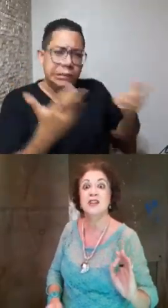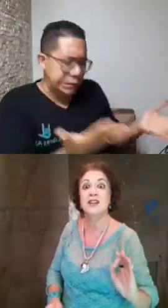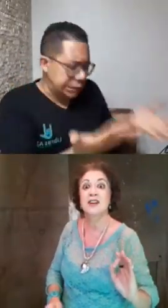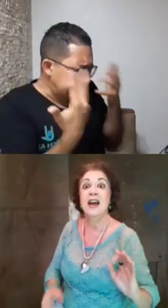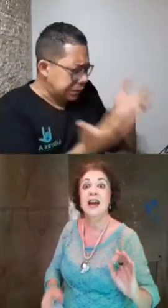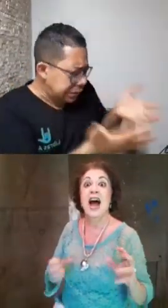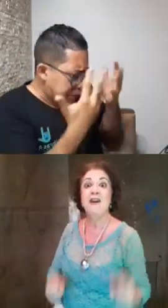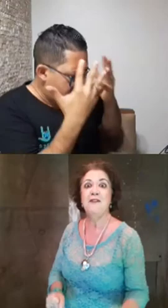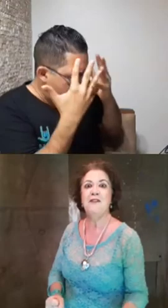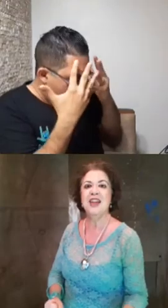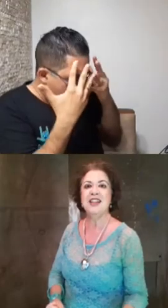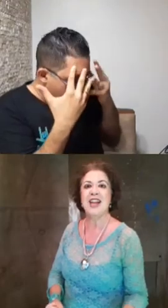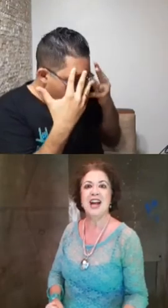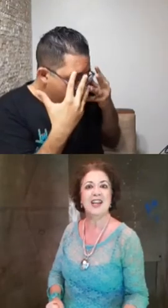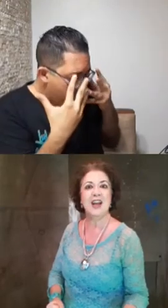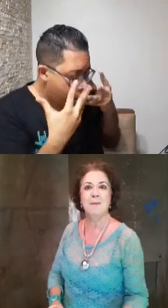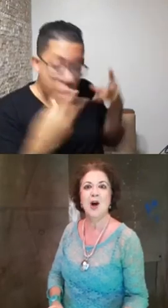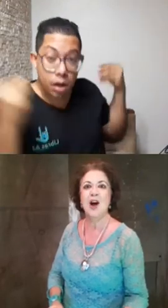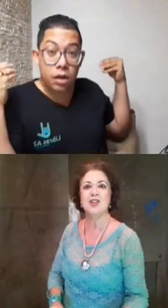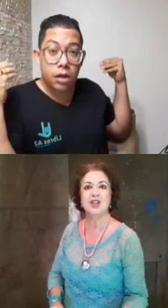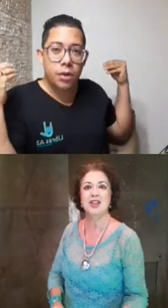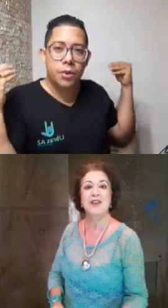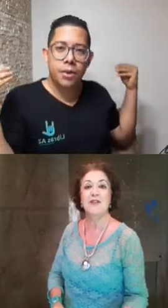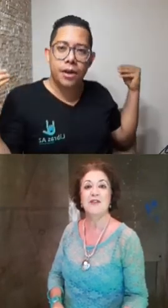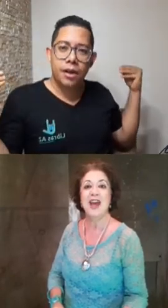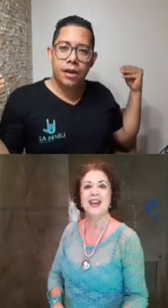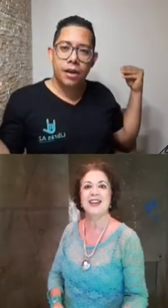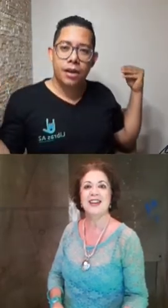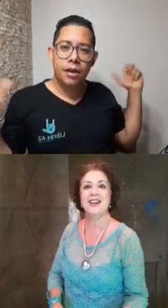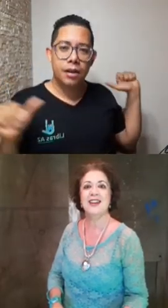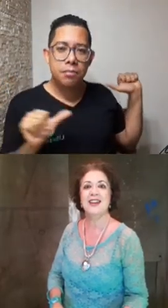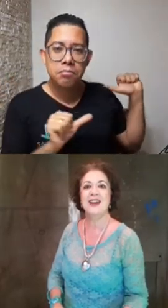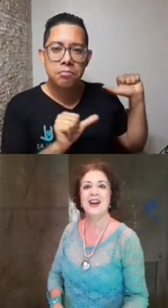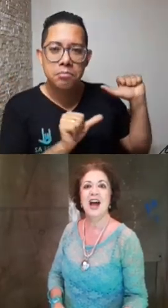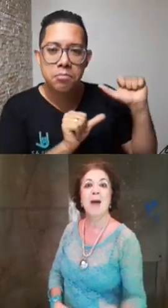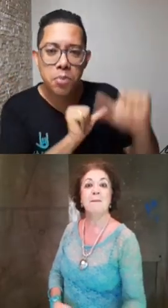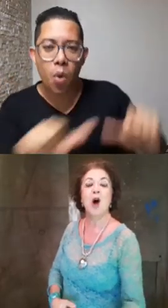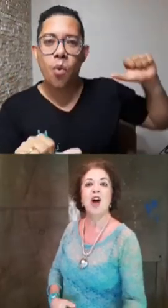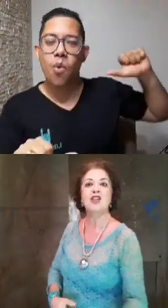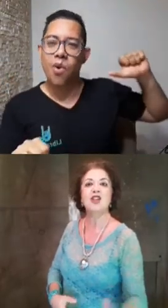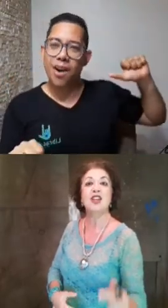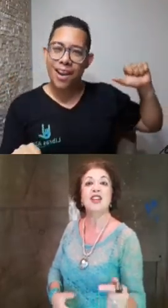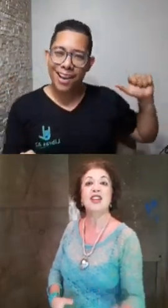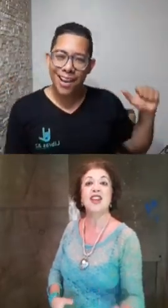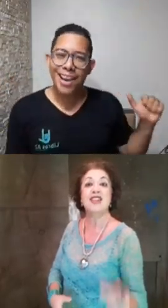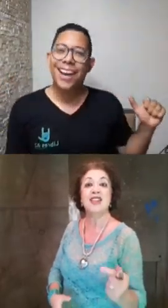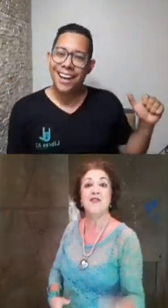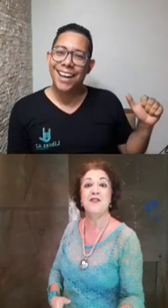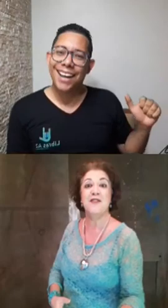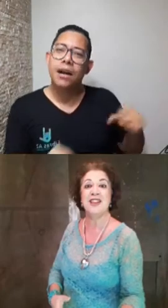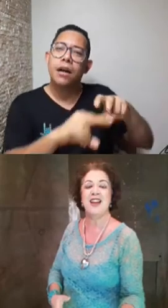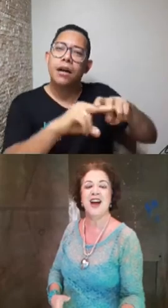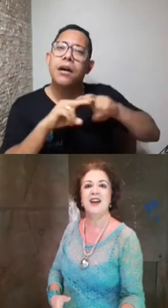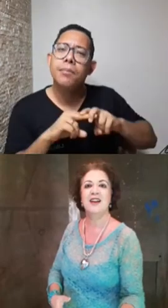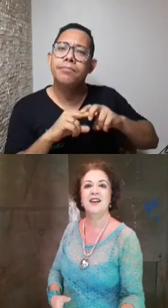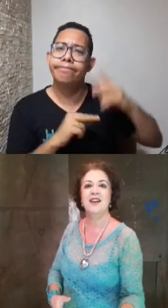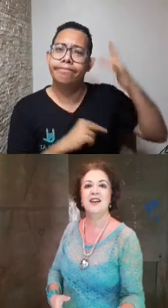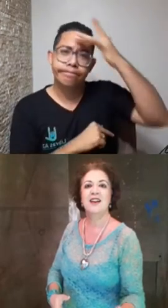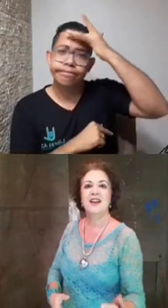instante, a vida que a morte não fere, a morte que traz a